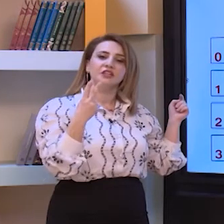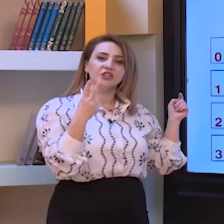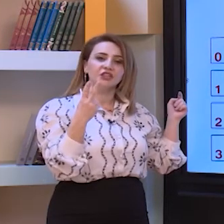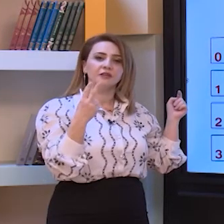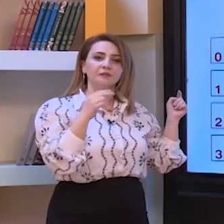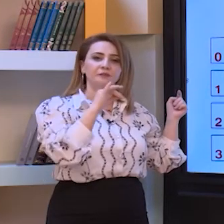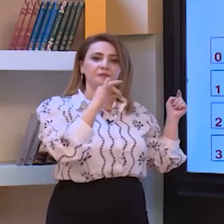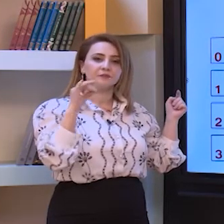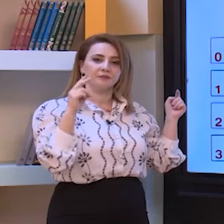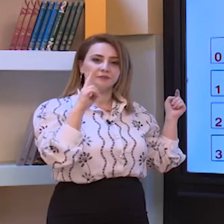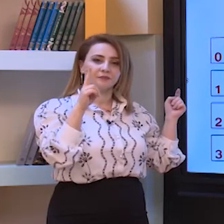2